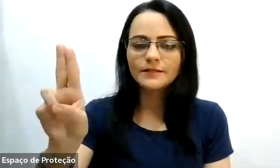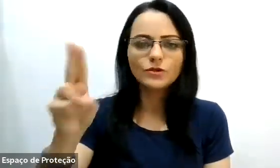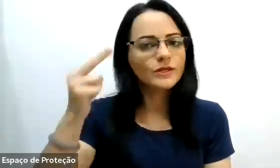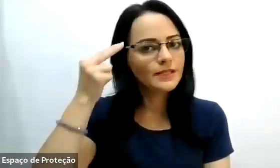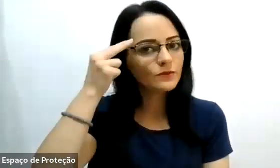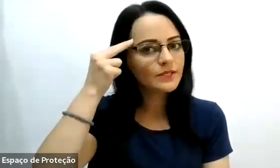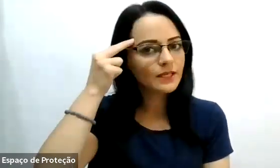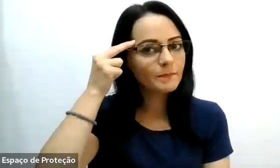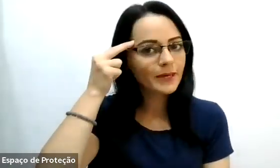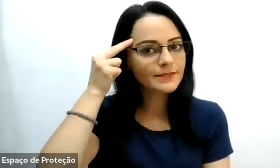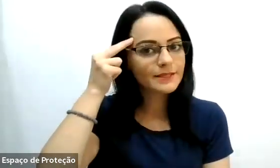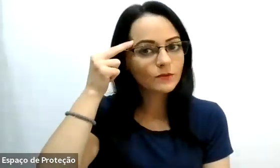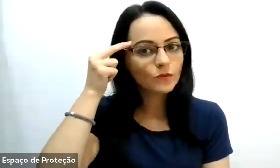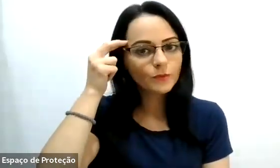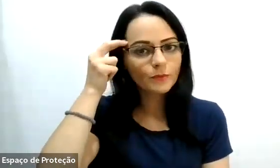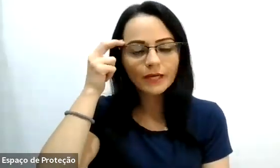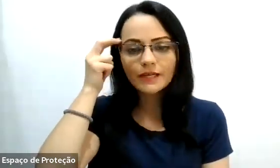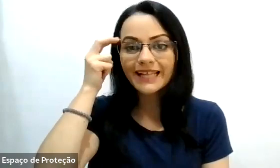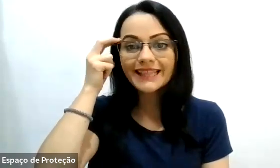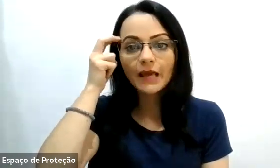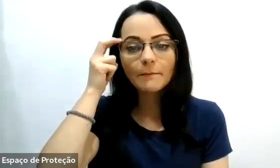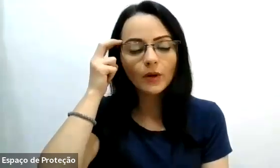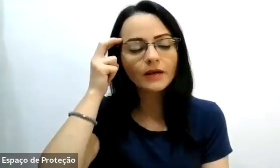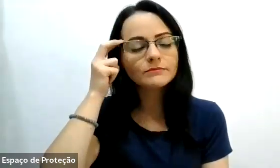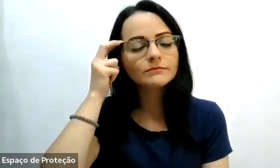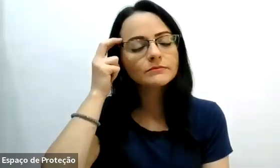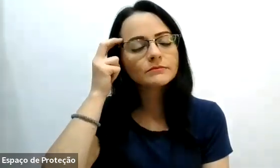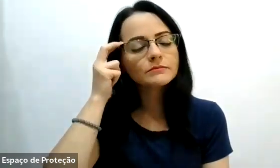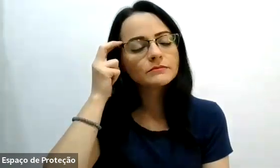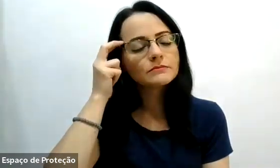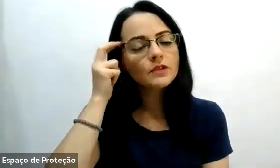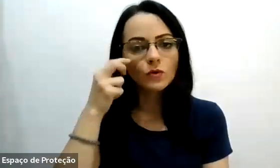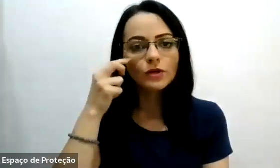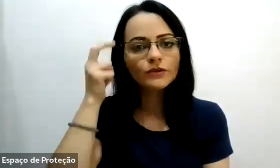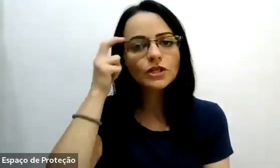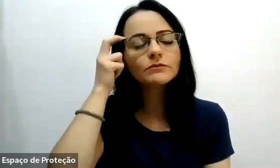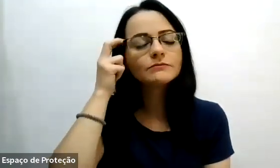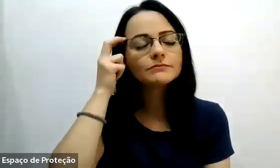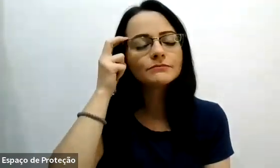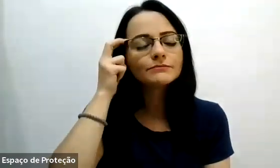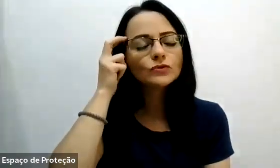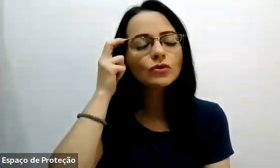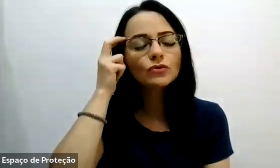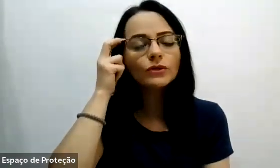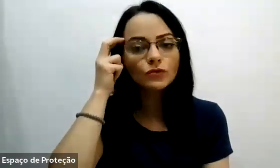esses dois dedos aqui passando aqui na têmpora, com o olhinho fechado. Sonho,